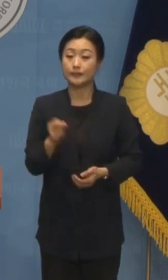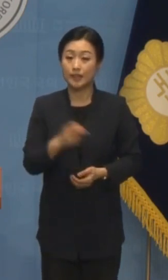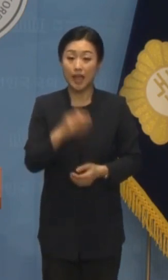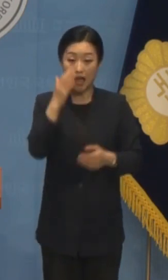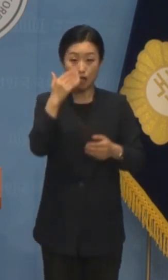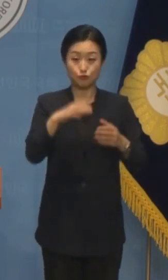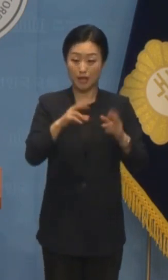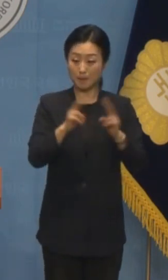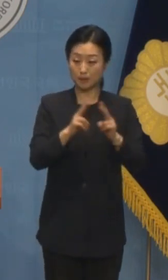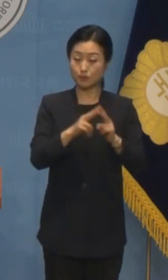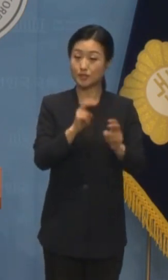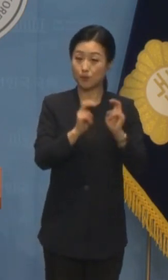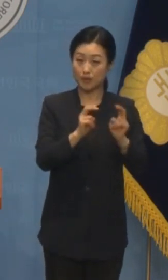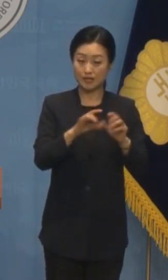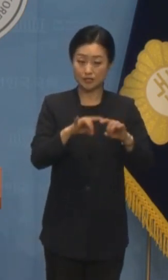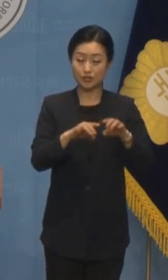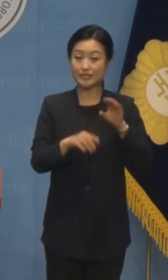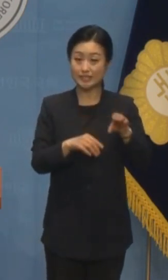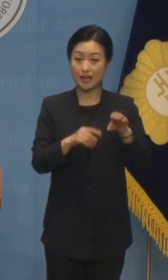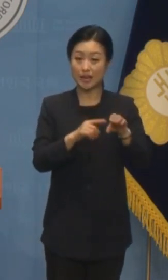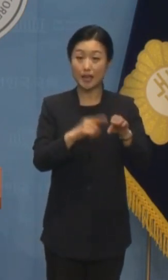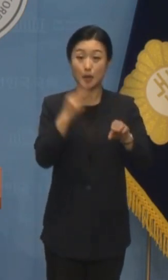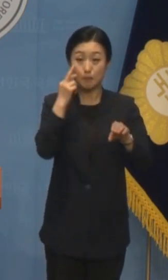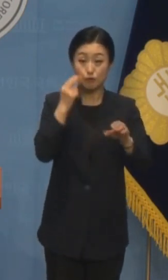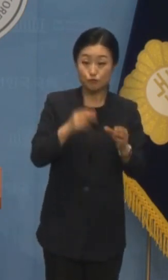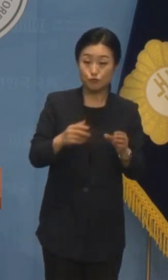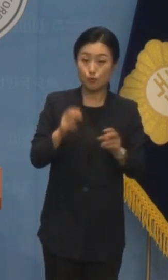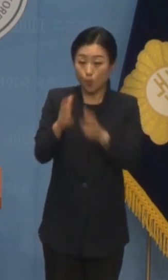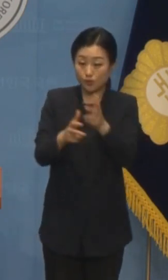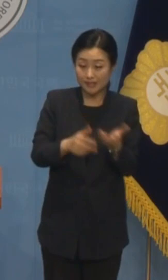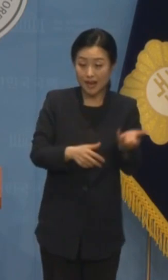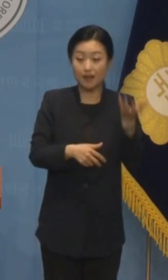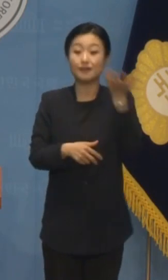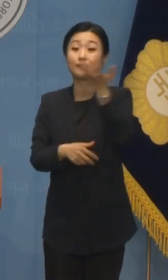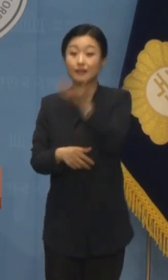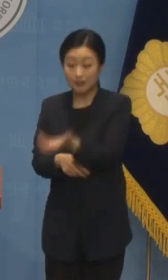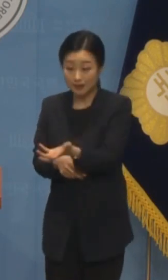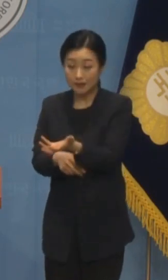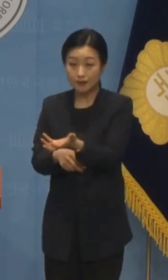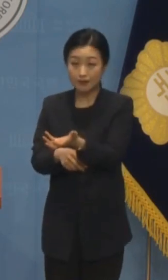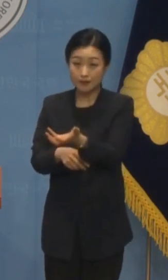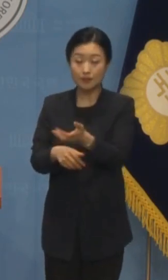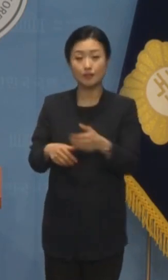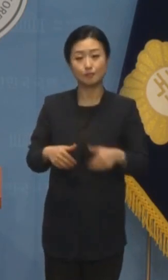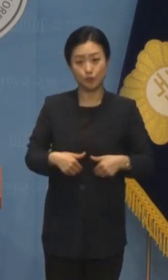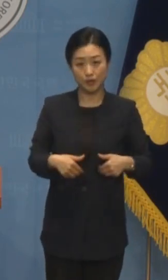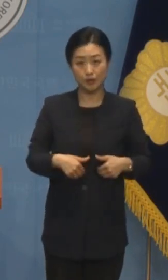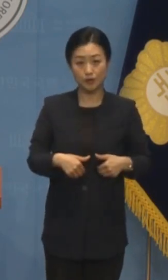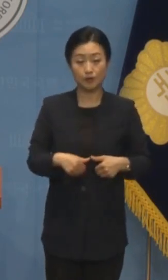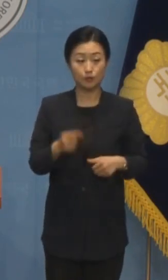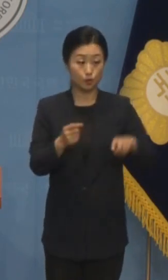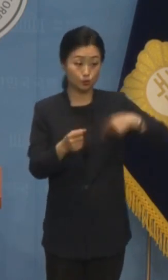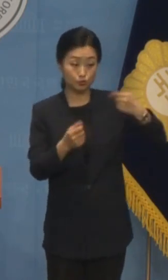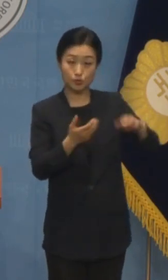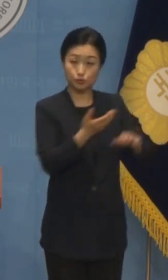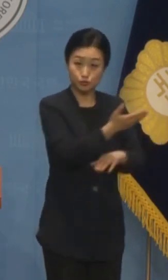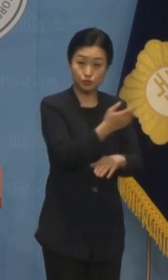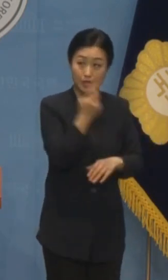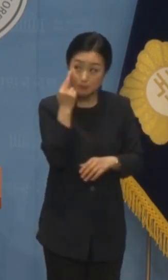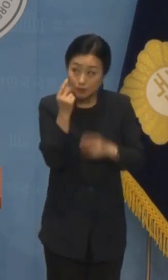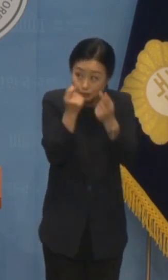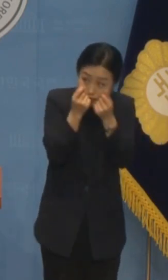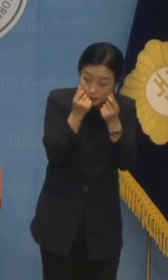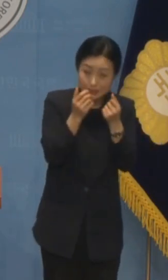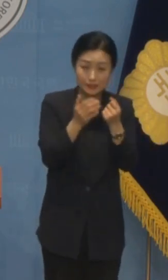한국의 반도체 업체들과 전기차 업체들은 미국으로의 생산기지 이전을 강요받고 있고 대중국 투자는 미국의 눈치를